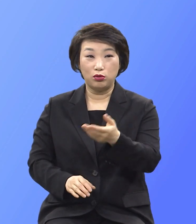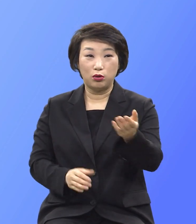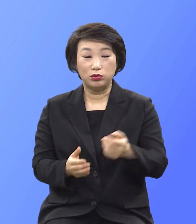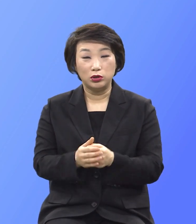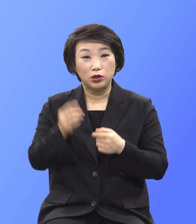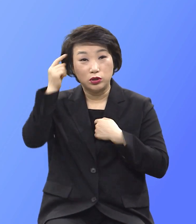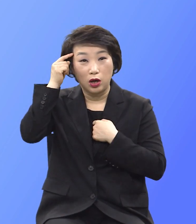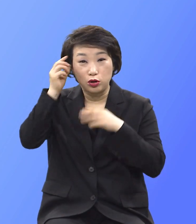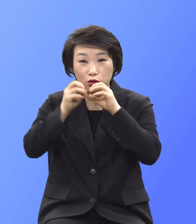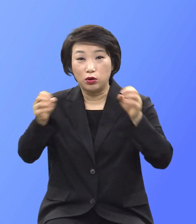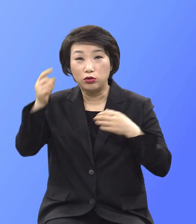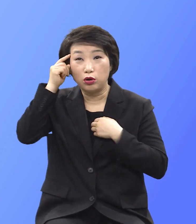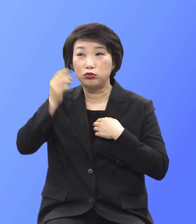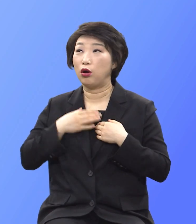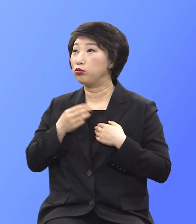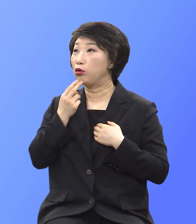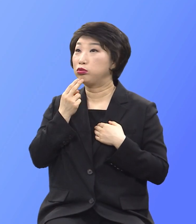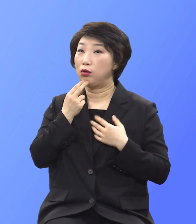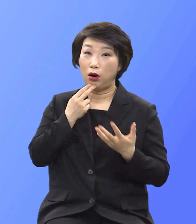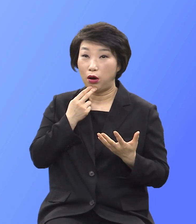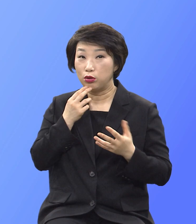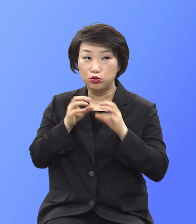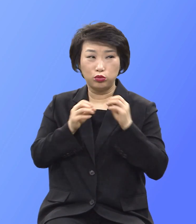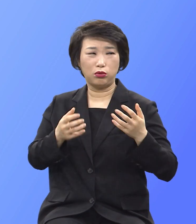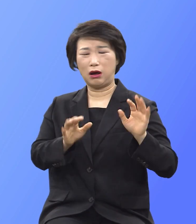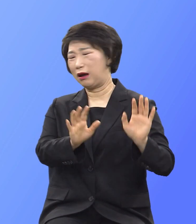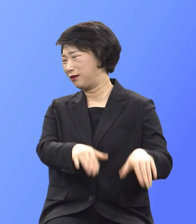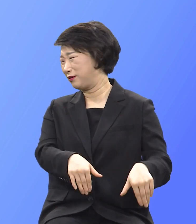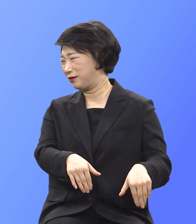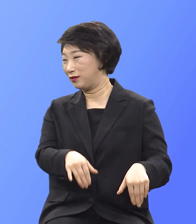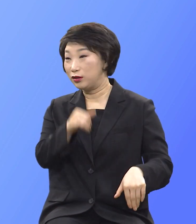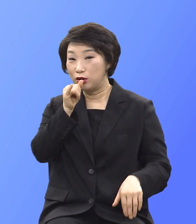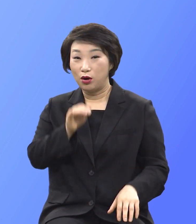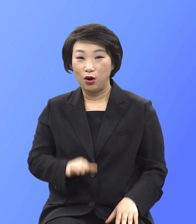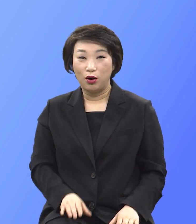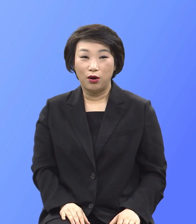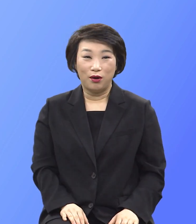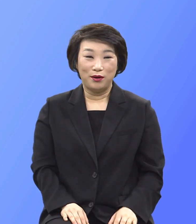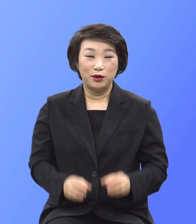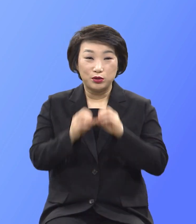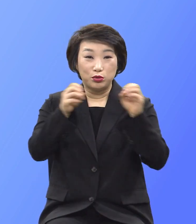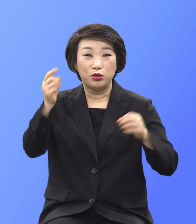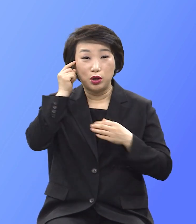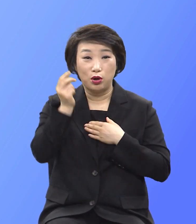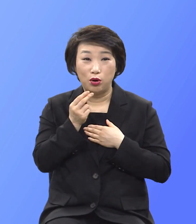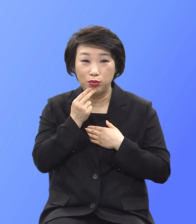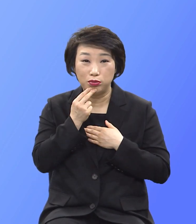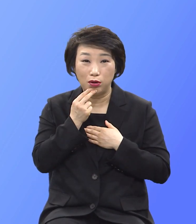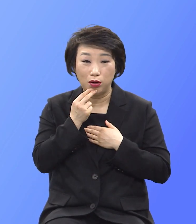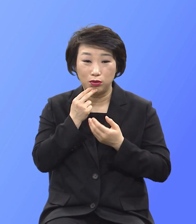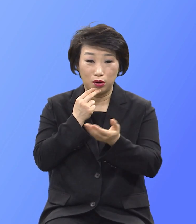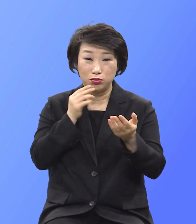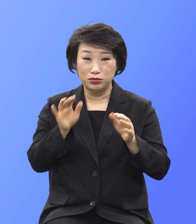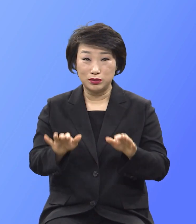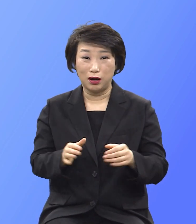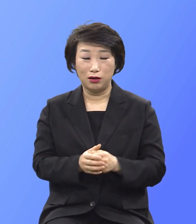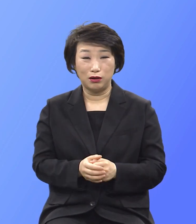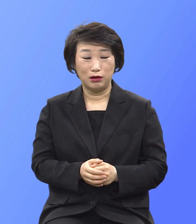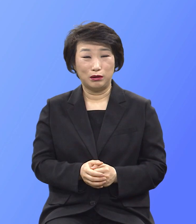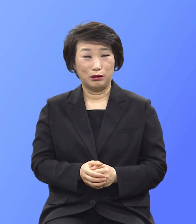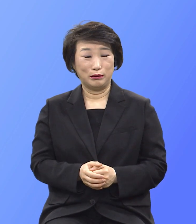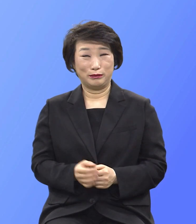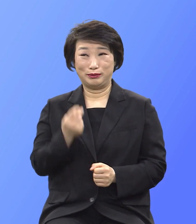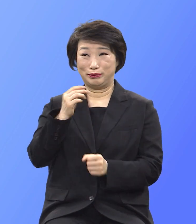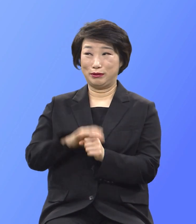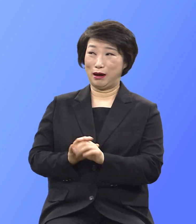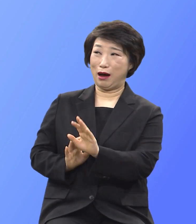그런 생각이 나에게 없는데 무슨 전도냐 그 말입니다. 전도할 생각, 그 생뚱맞은